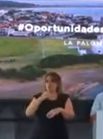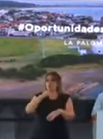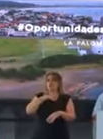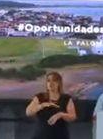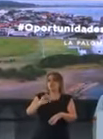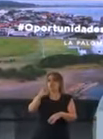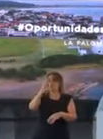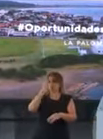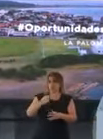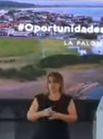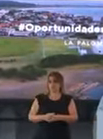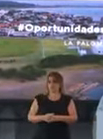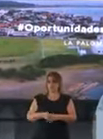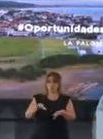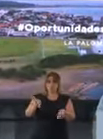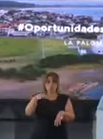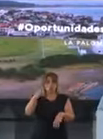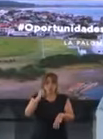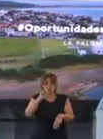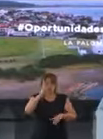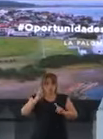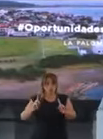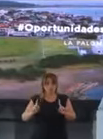país. Único.